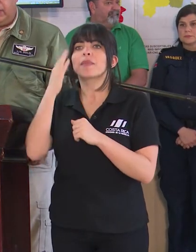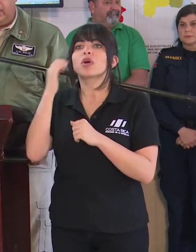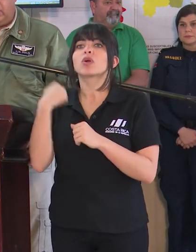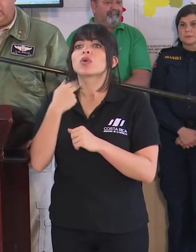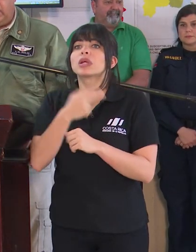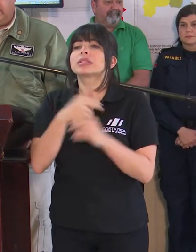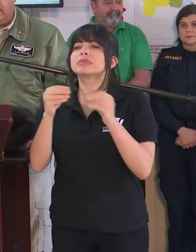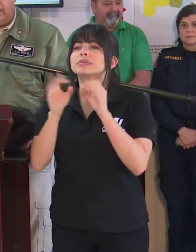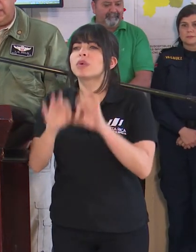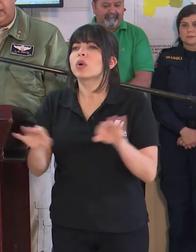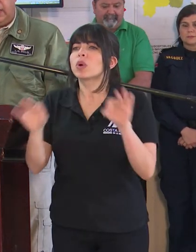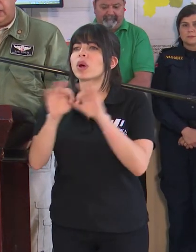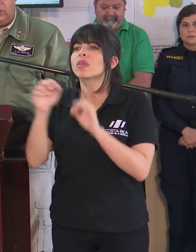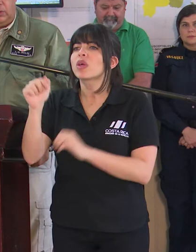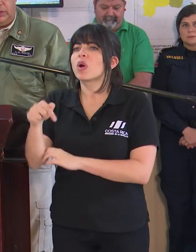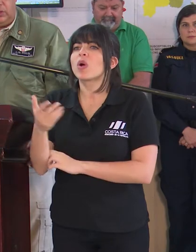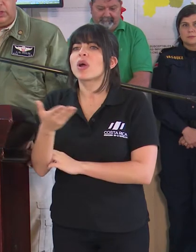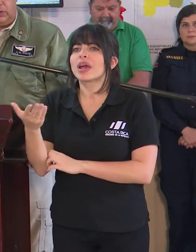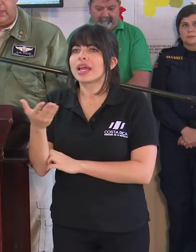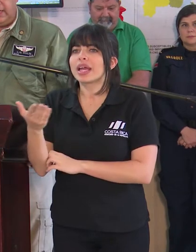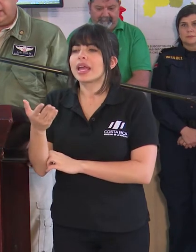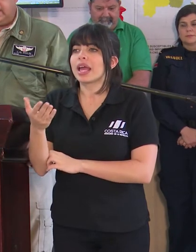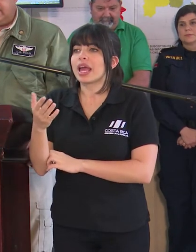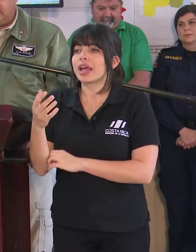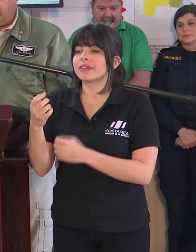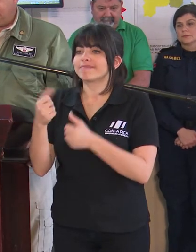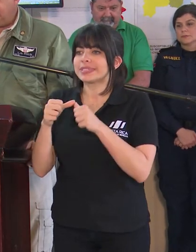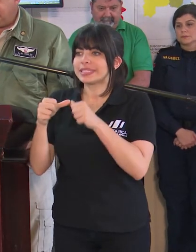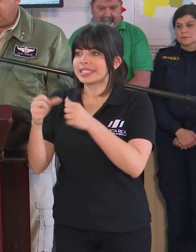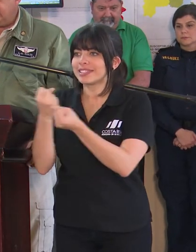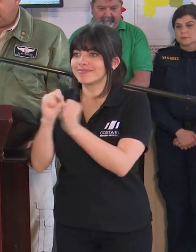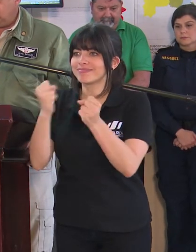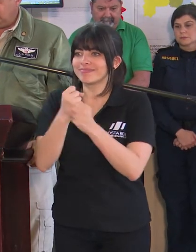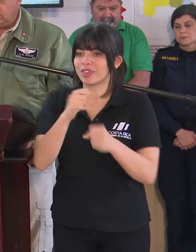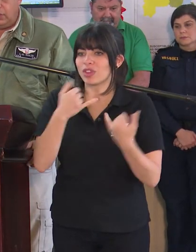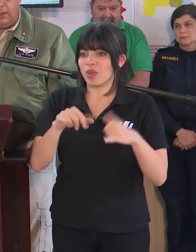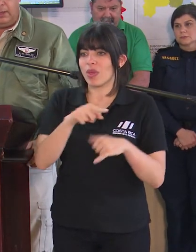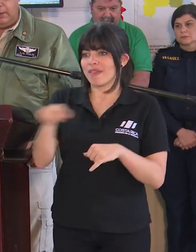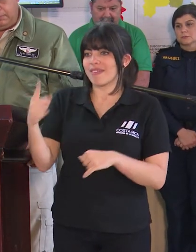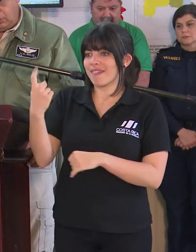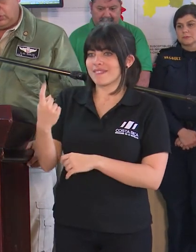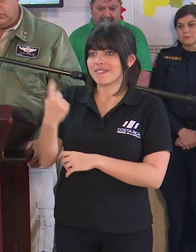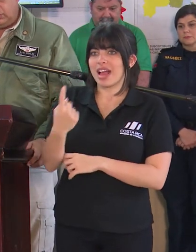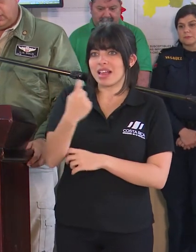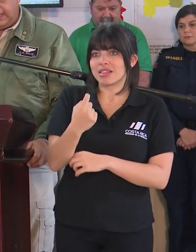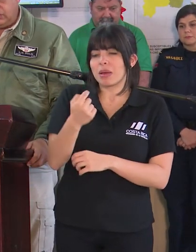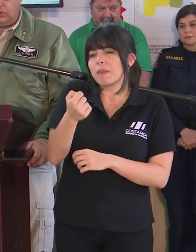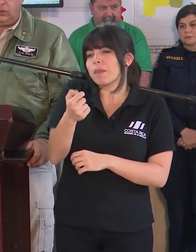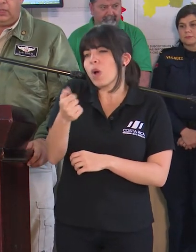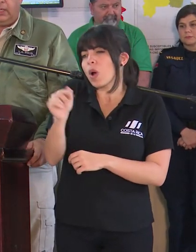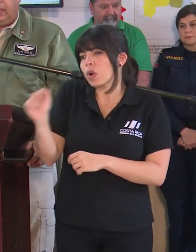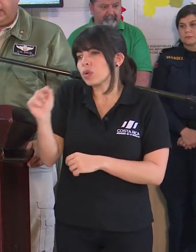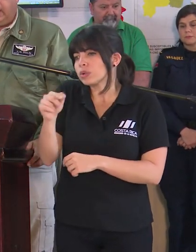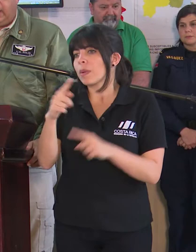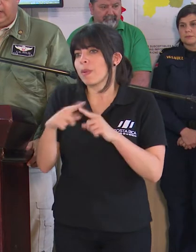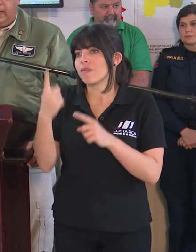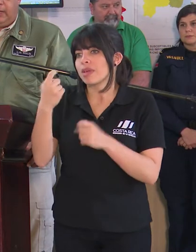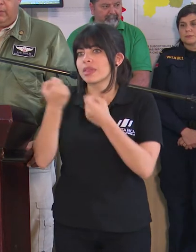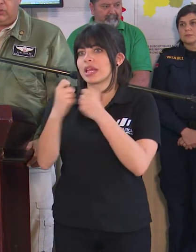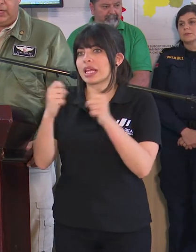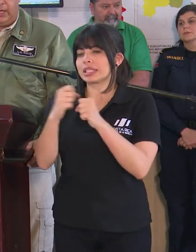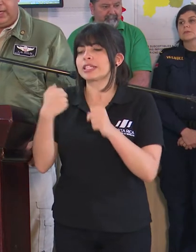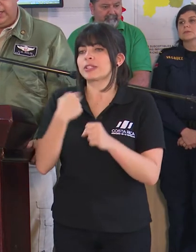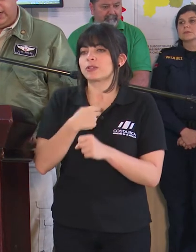nuestra prioridad hoy iba a ser la continuación de los rescates que estaban pendientes en algunos pocos casos y